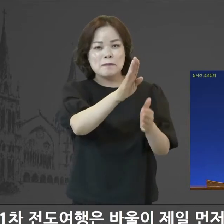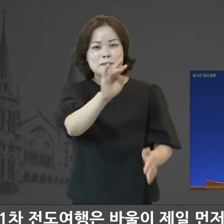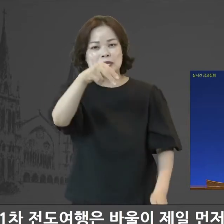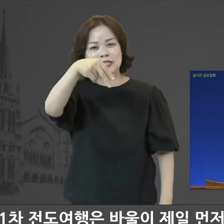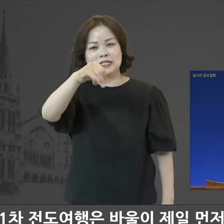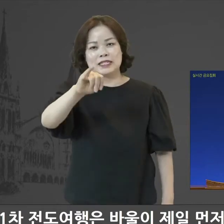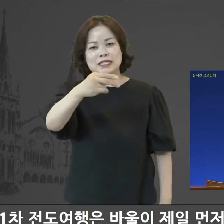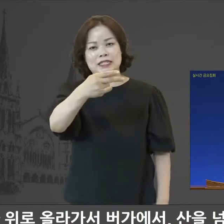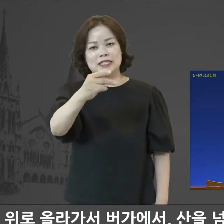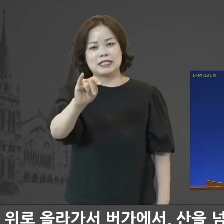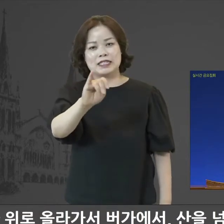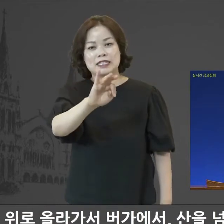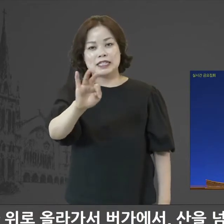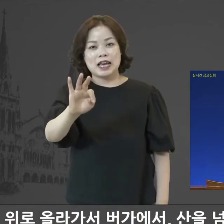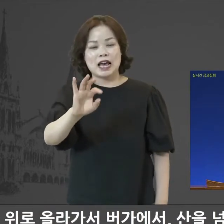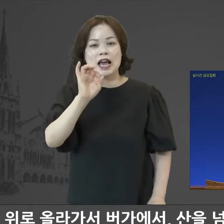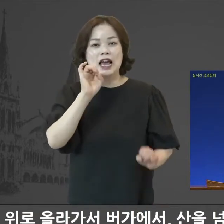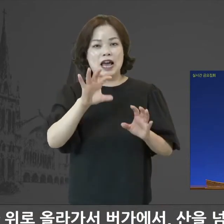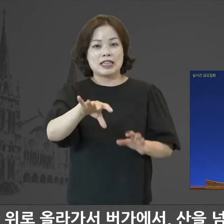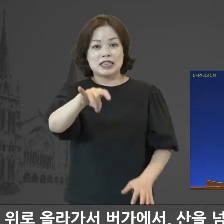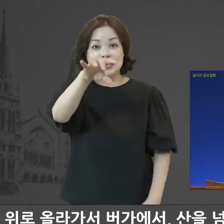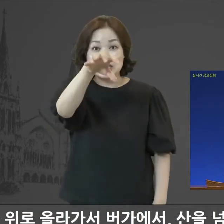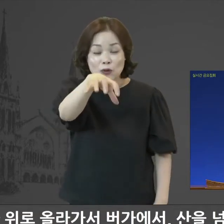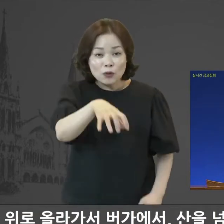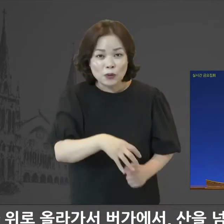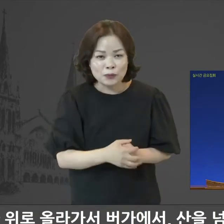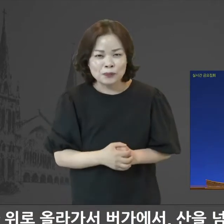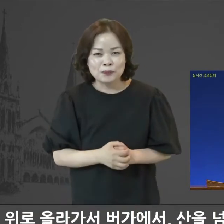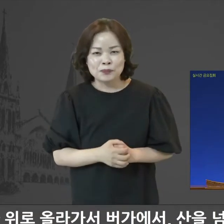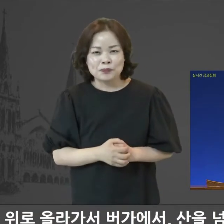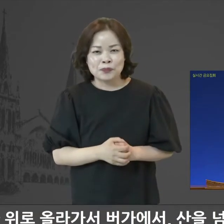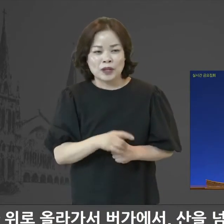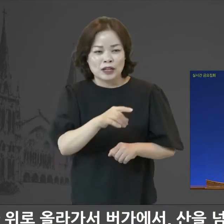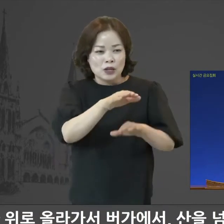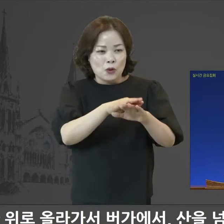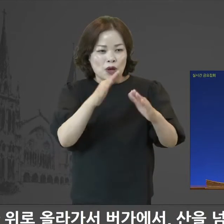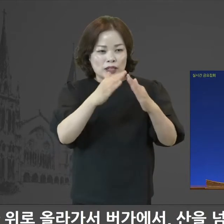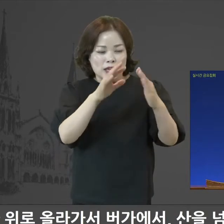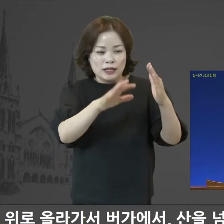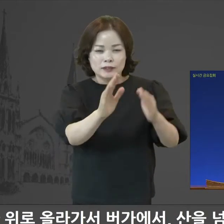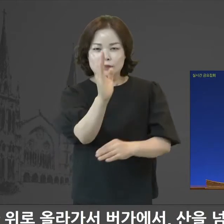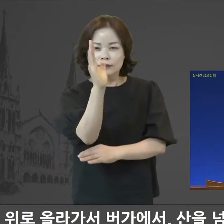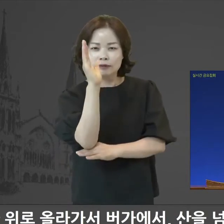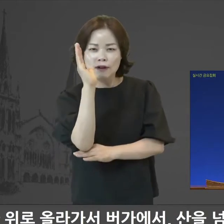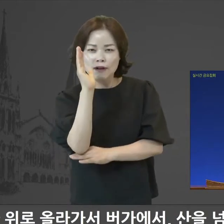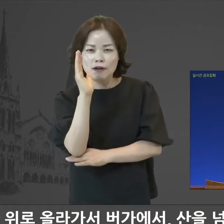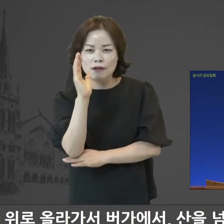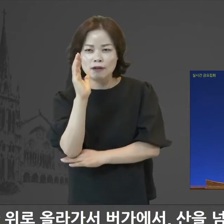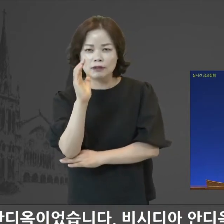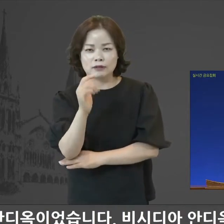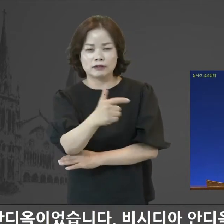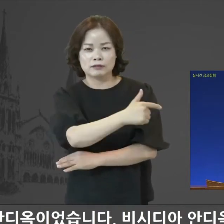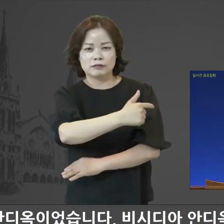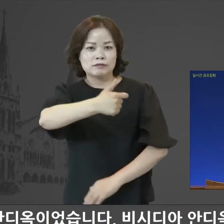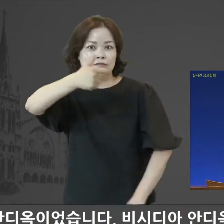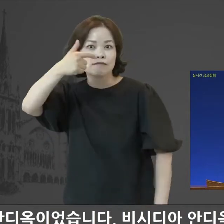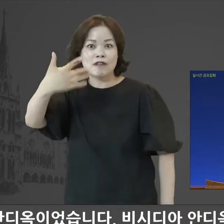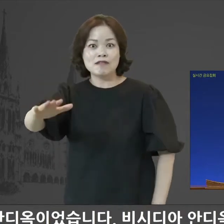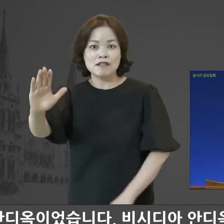비시디아 안디옥이었죠. 비시디아 안디옥에서 바울은 회당에 들어가서 설교를 하는데 명설교를 합니다.